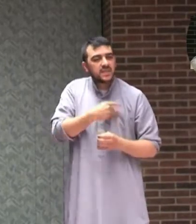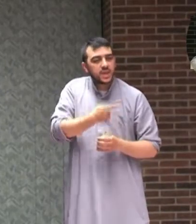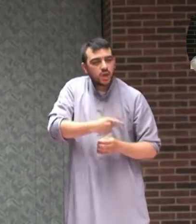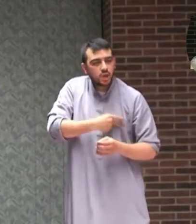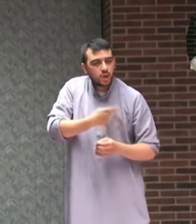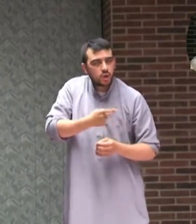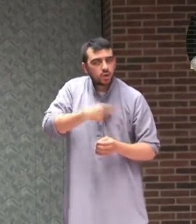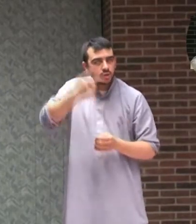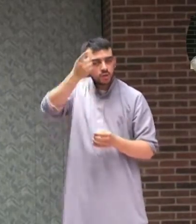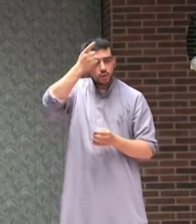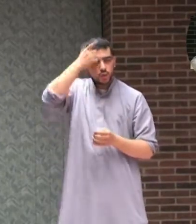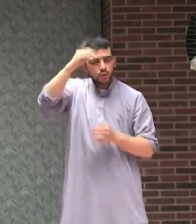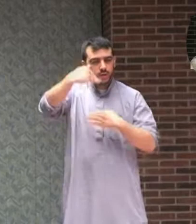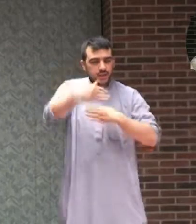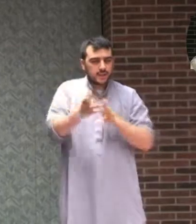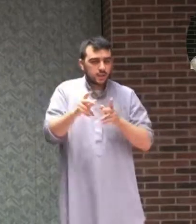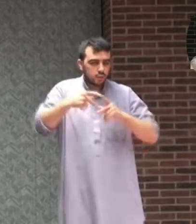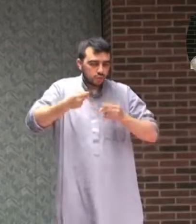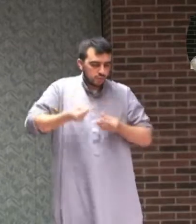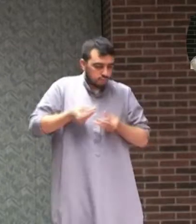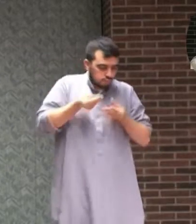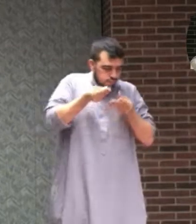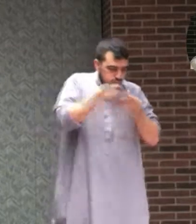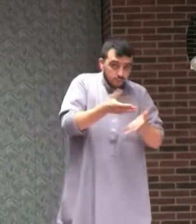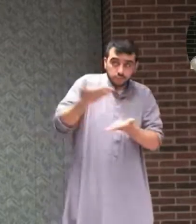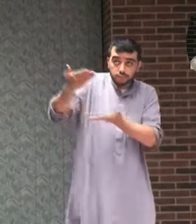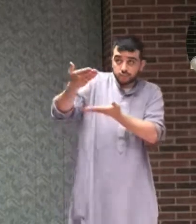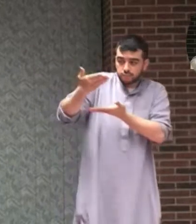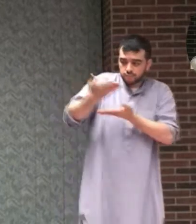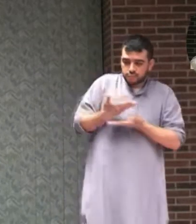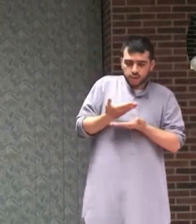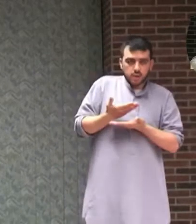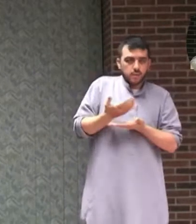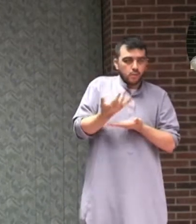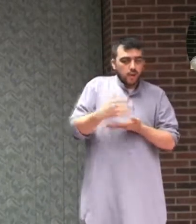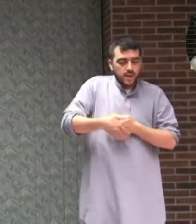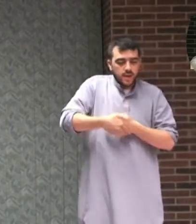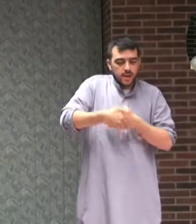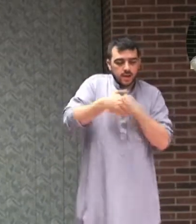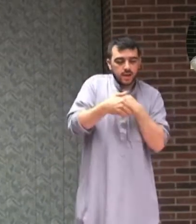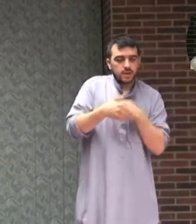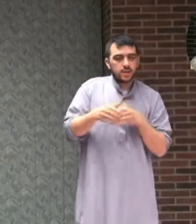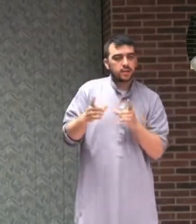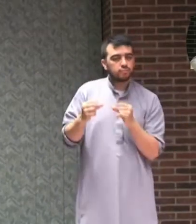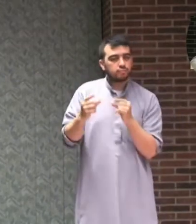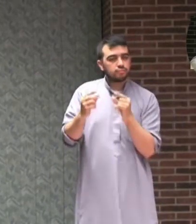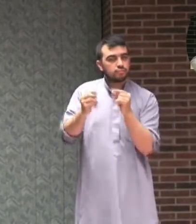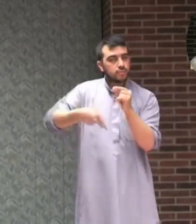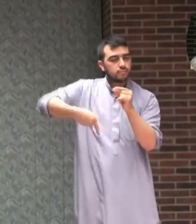nous un cadeau divin afin de pouvoir faire pencher notre balance des bonnes actions.